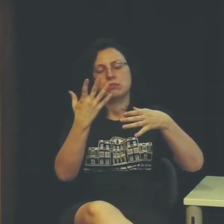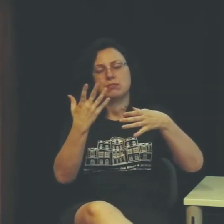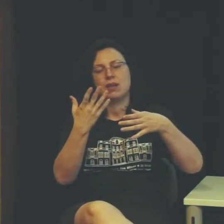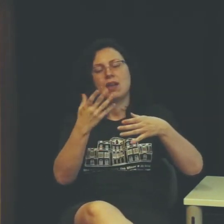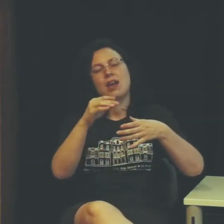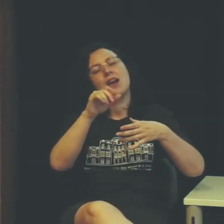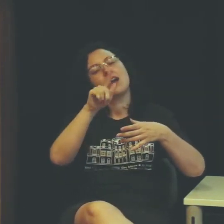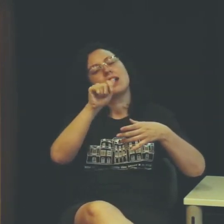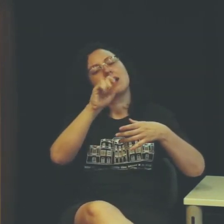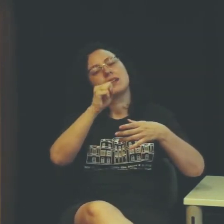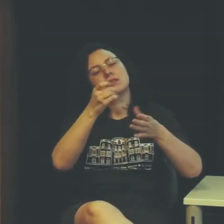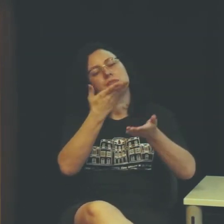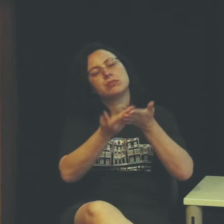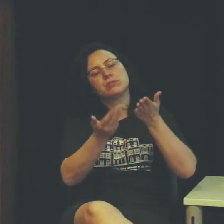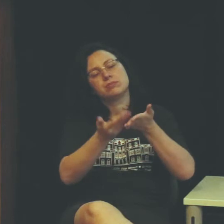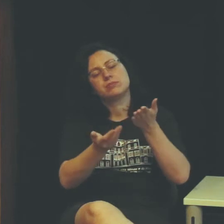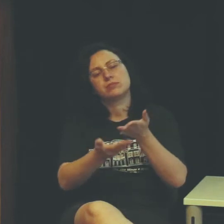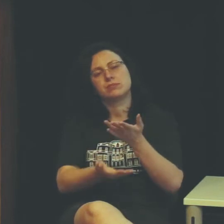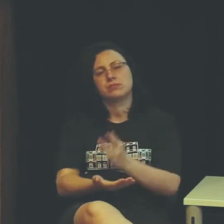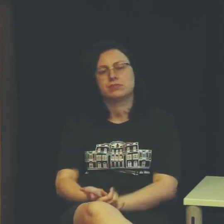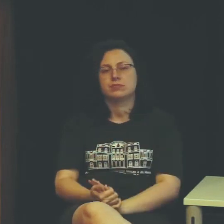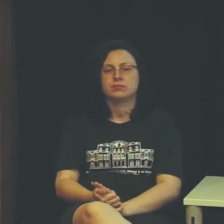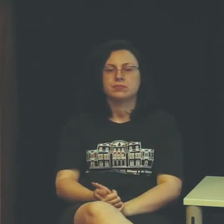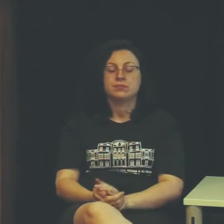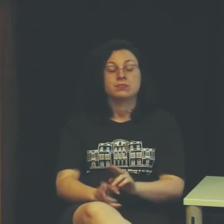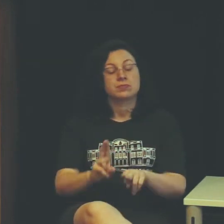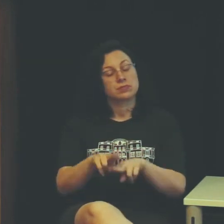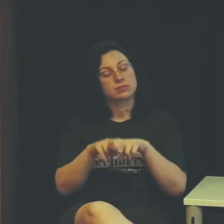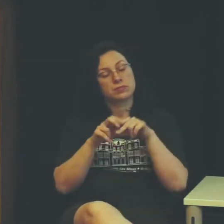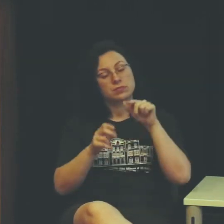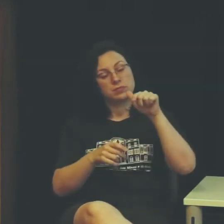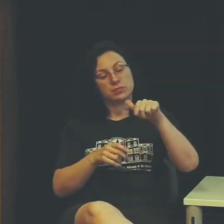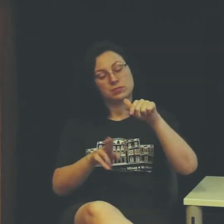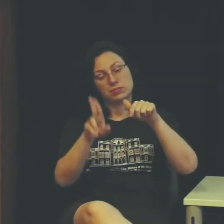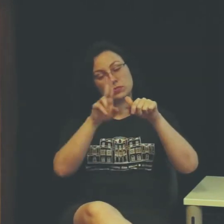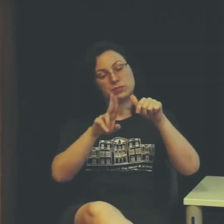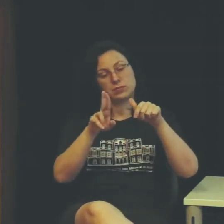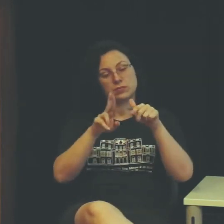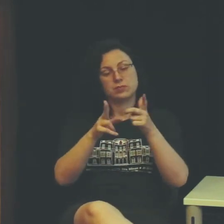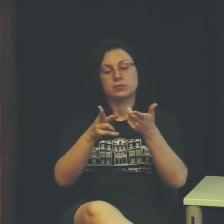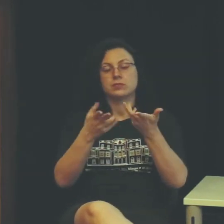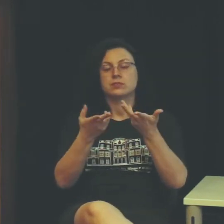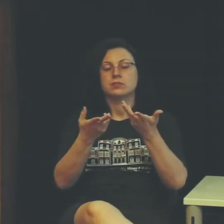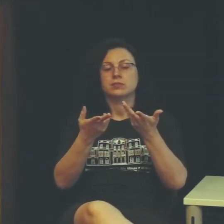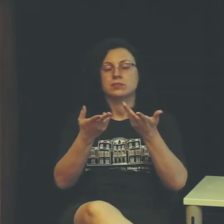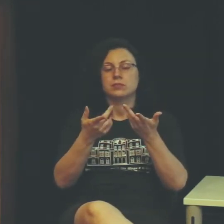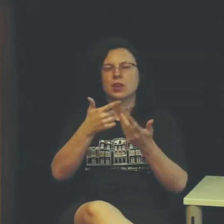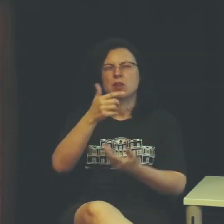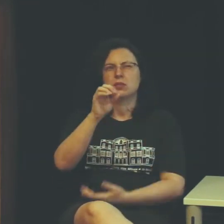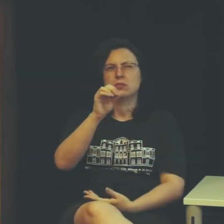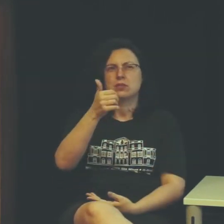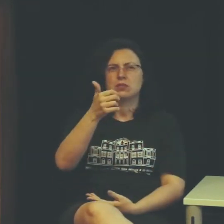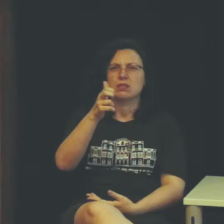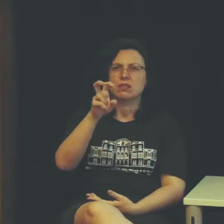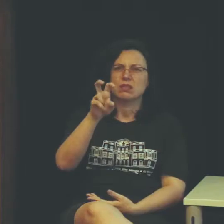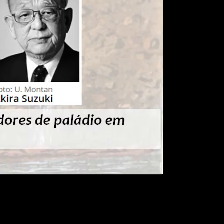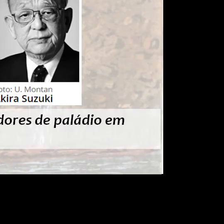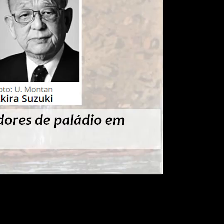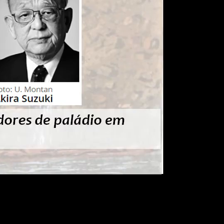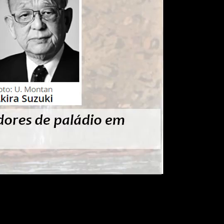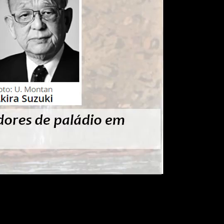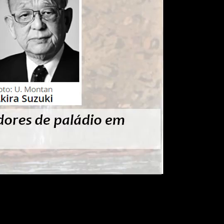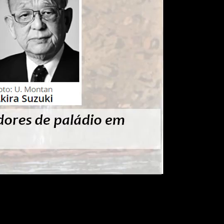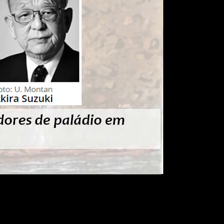uma forma lenta. E foi por causa dessa utilização do paládio que recentemente, no seja de 2010, esses